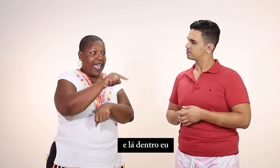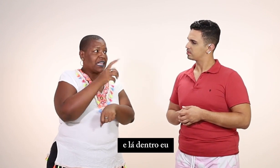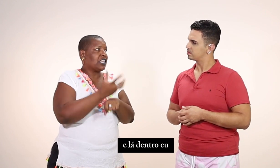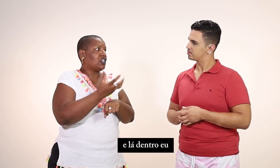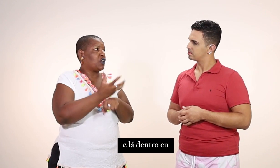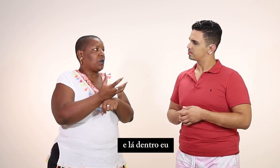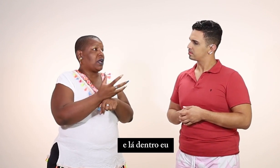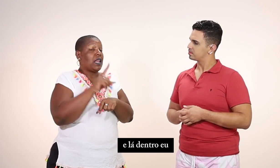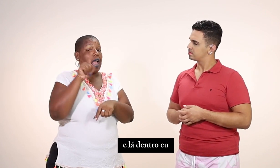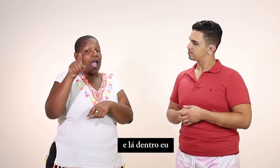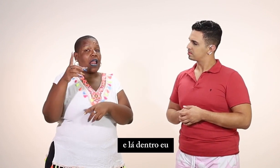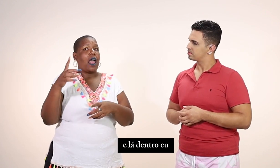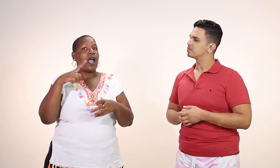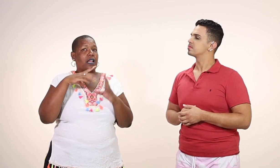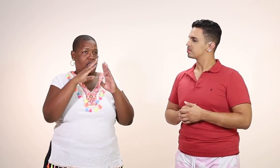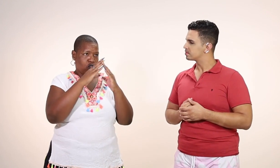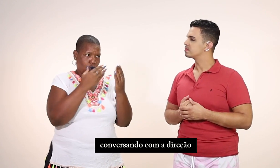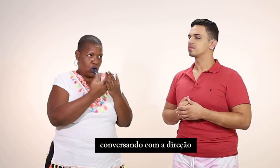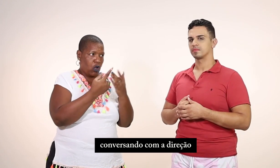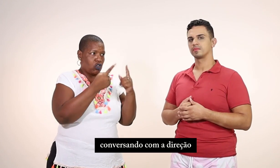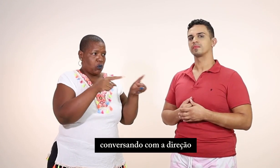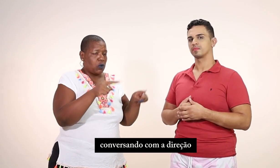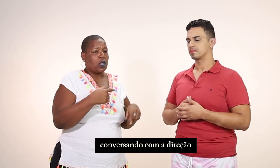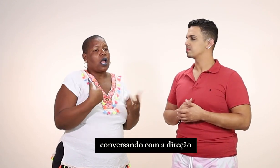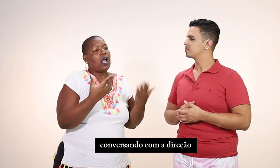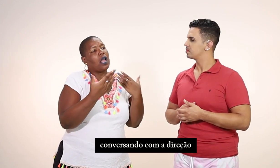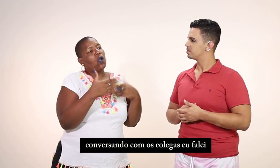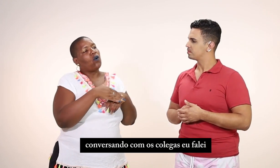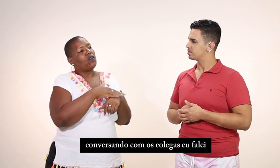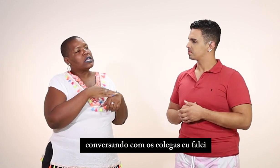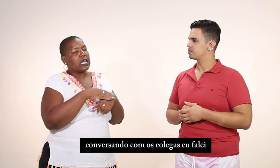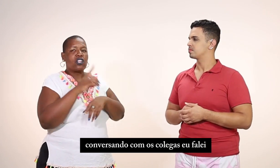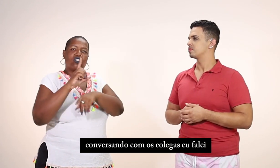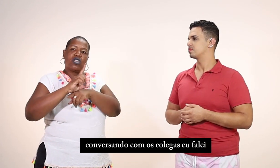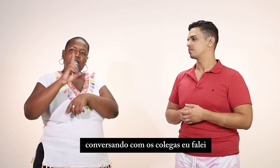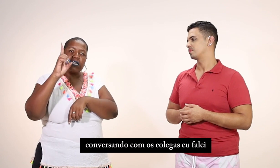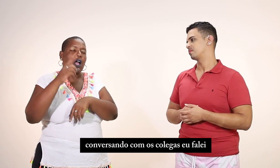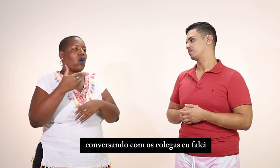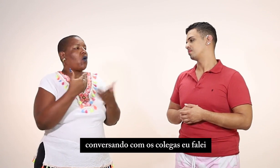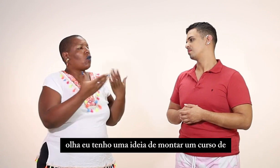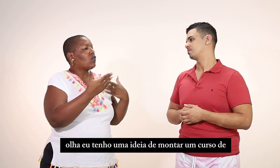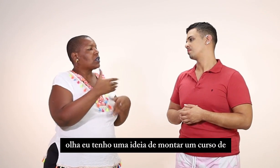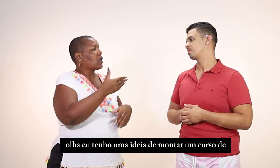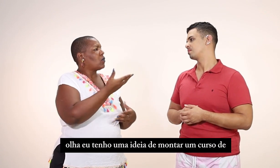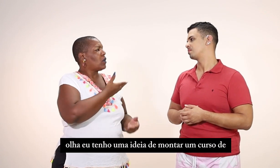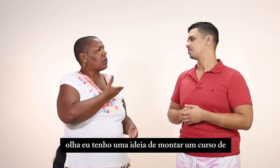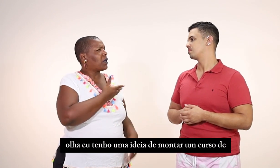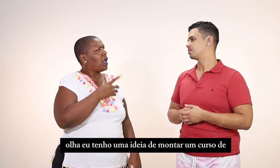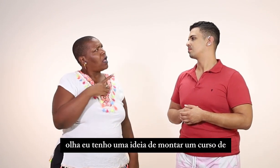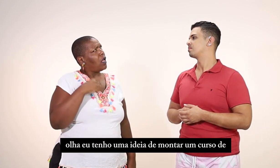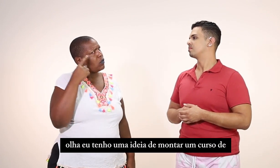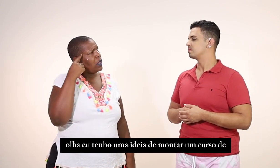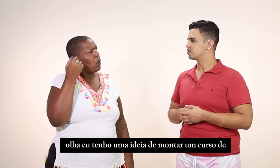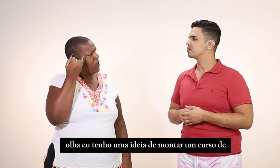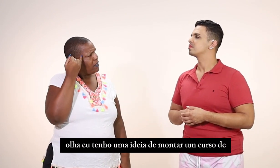dentro, eu, conversando com a direção, conversando com os colegas, eu falei, olha, eu tenho uma ideia de montar um